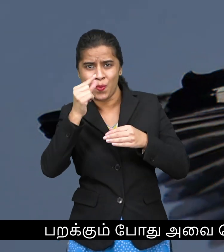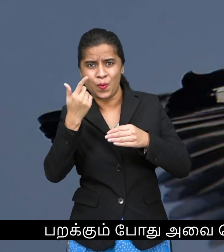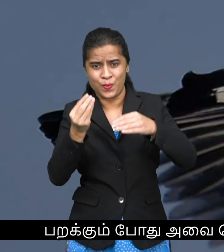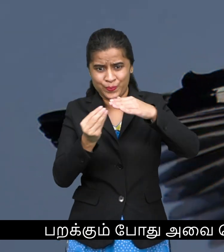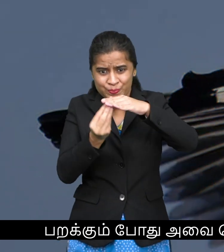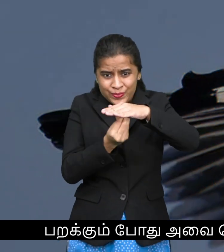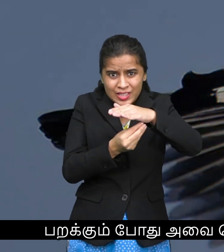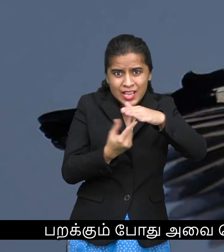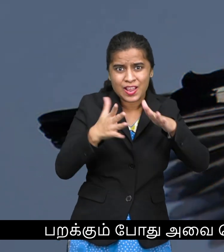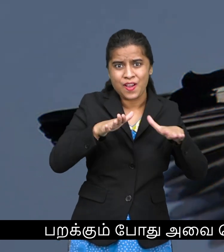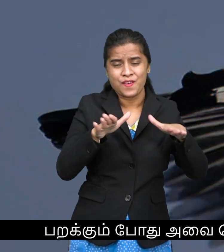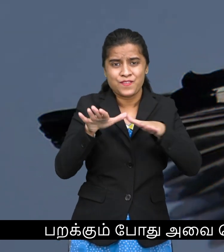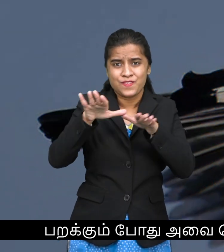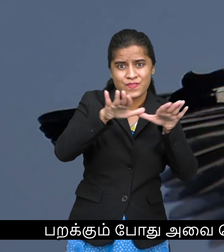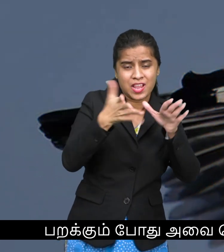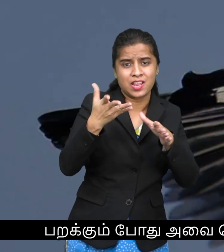இடங்களில் விழும்.